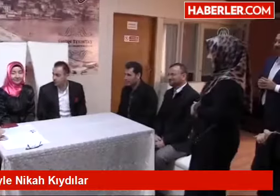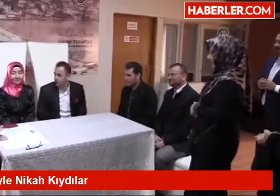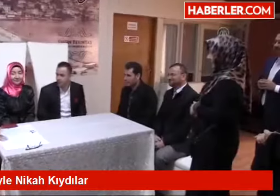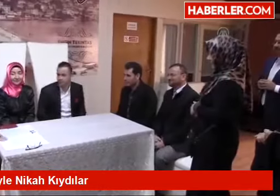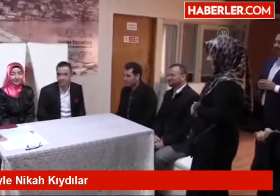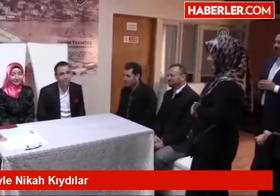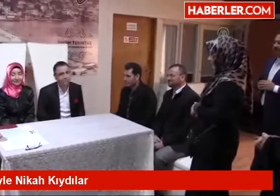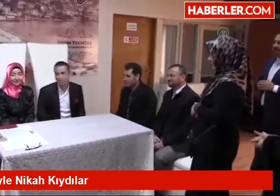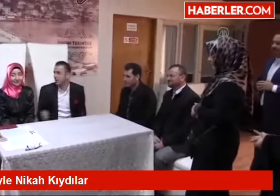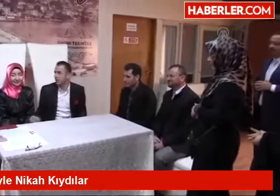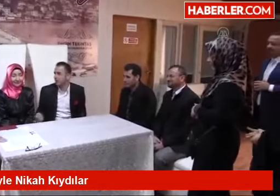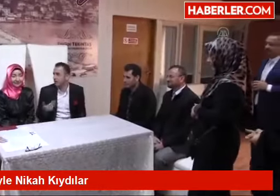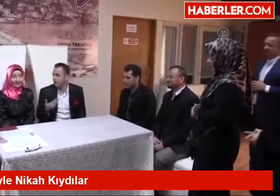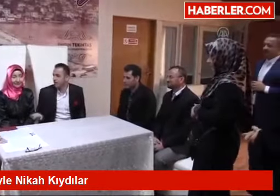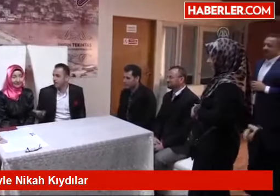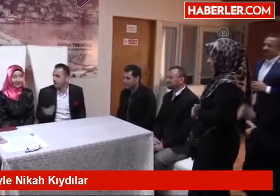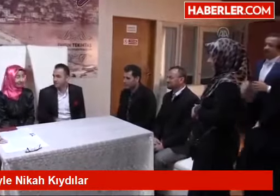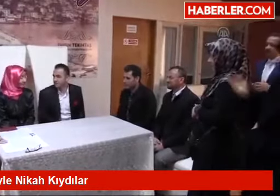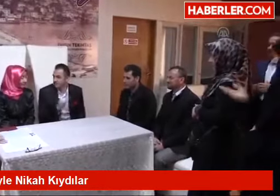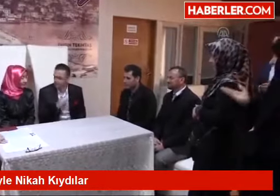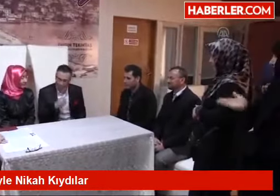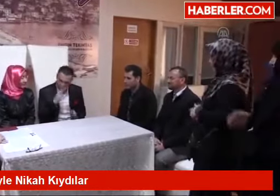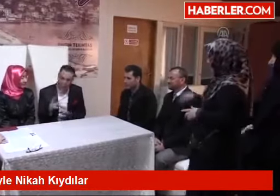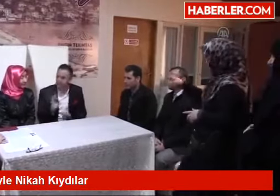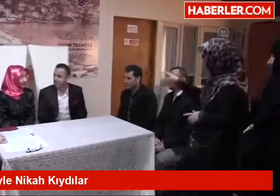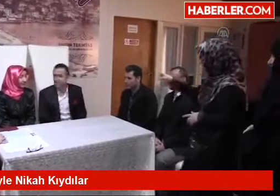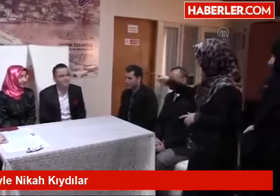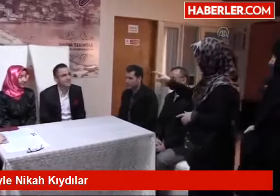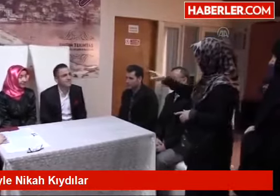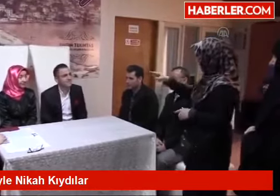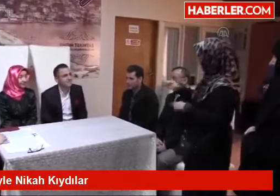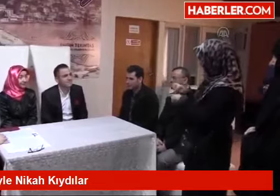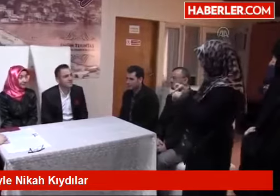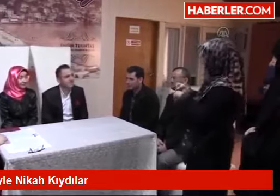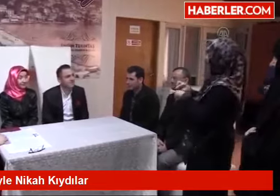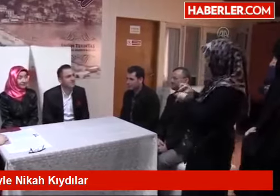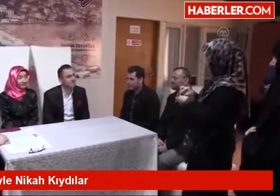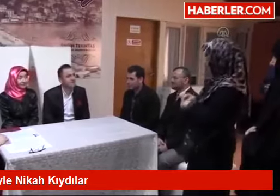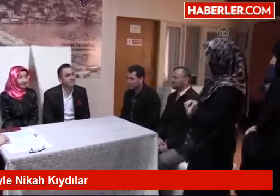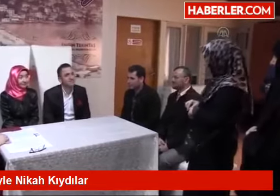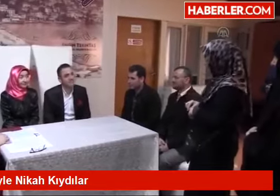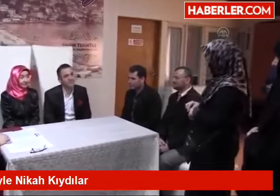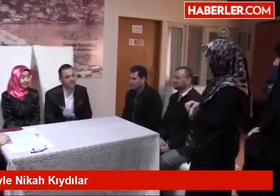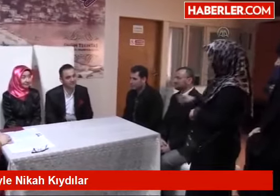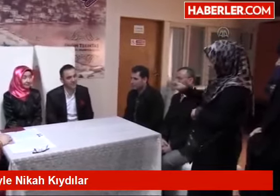Sadece kendi özgür iradenizle Sayın Bayan Selma Aydemir ile evlenmek istiyor musunuz?